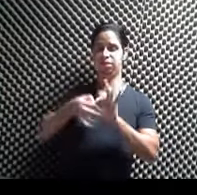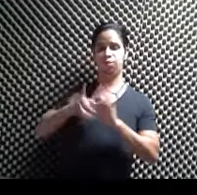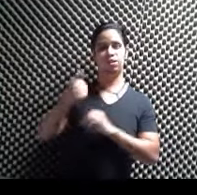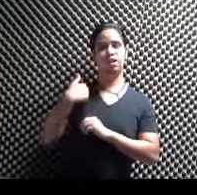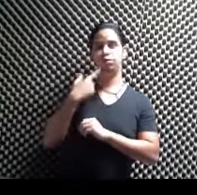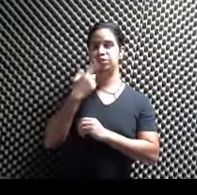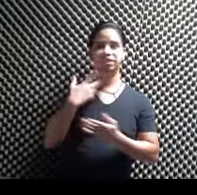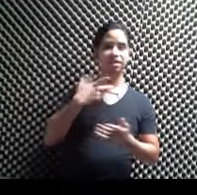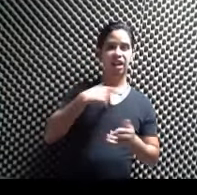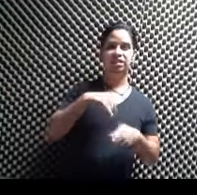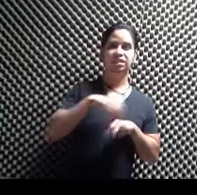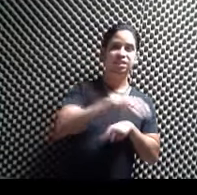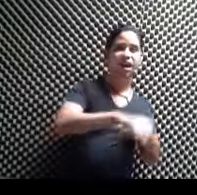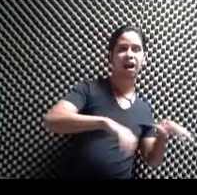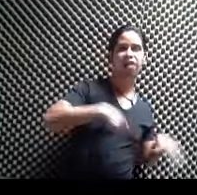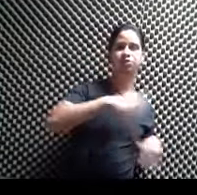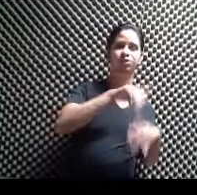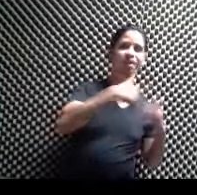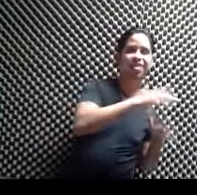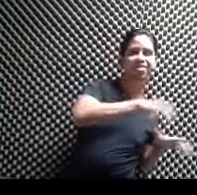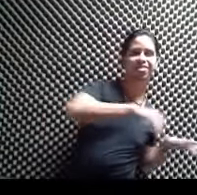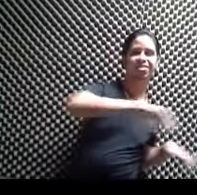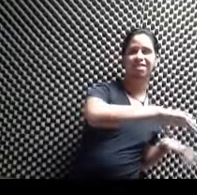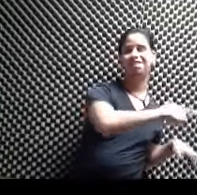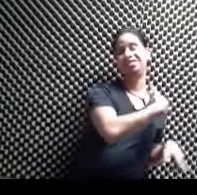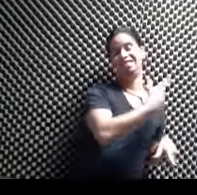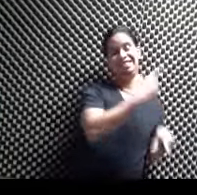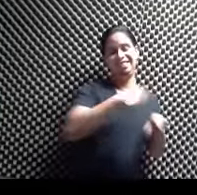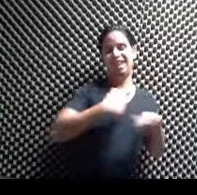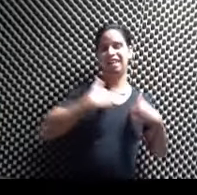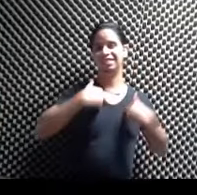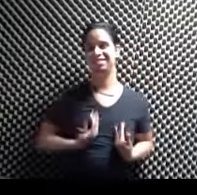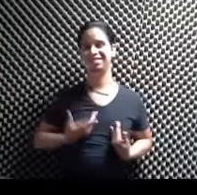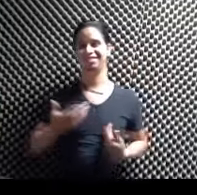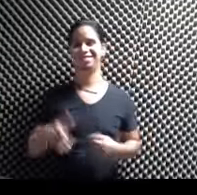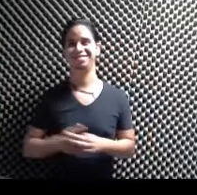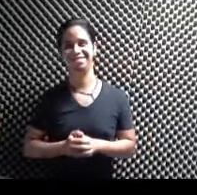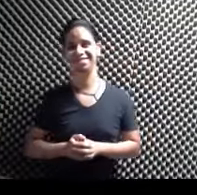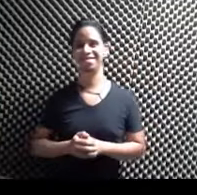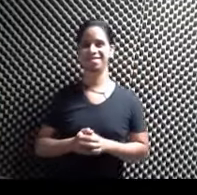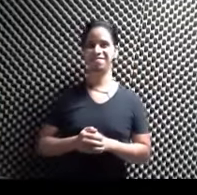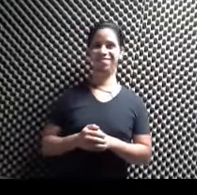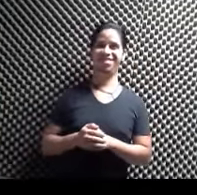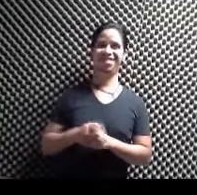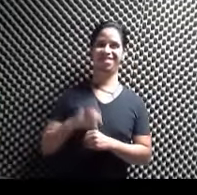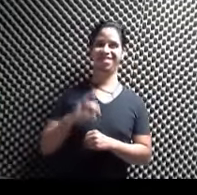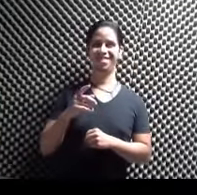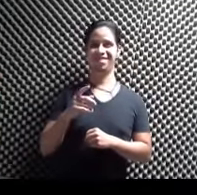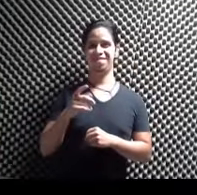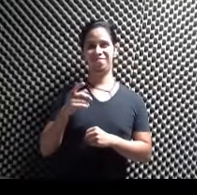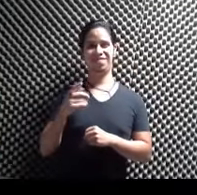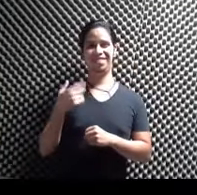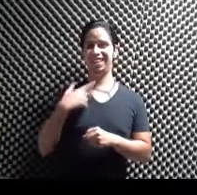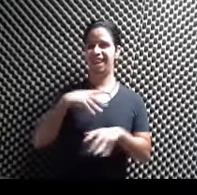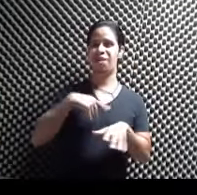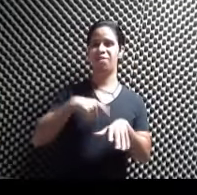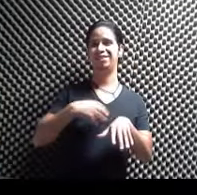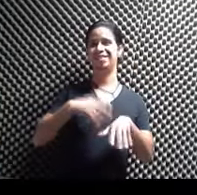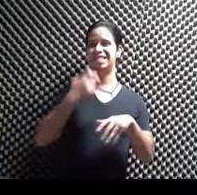que va a arrastrarse por ahí cuando salió. La primera vez que lo está haciendo y está pobre. Las manos en